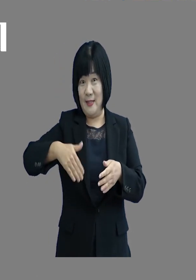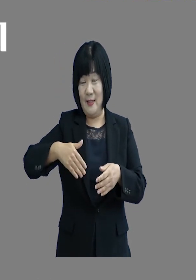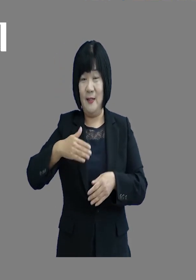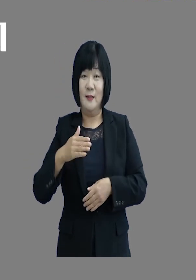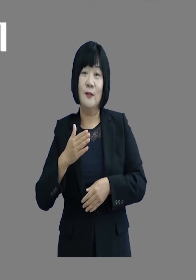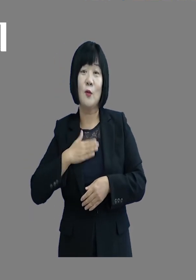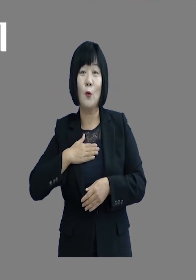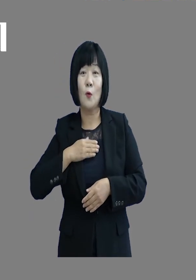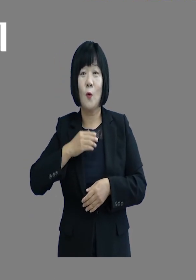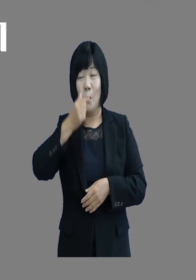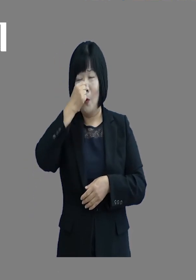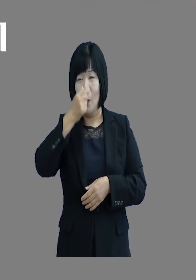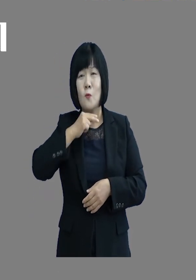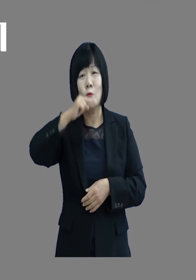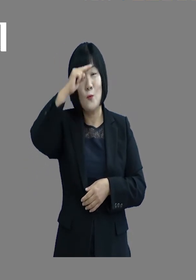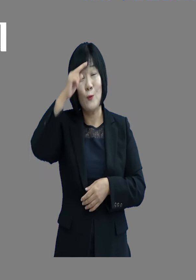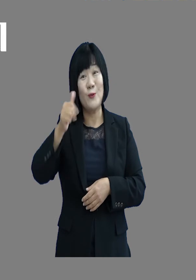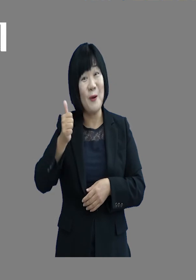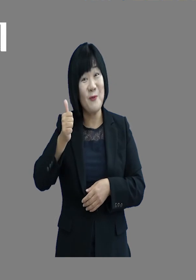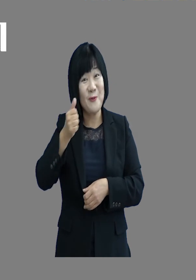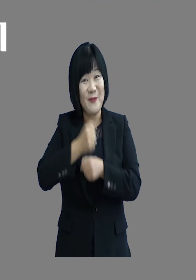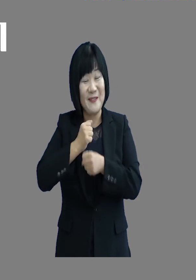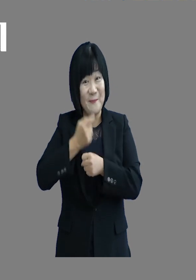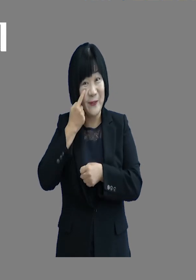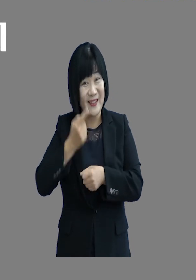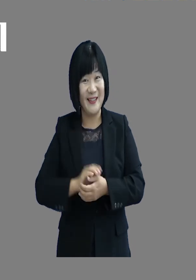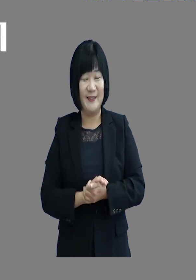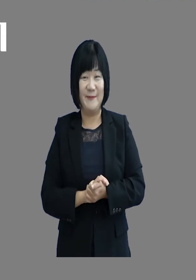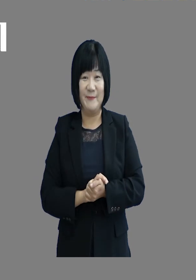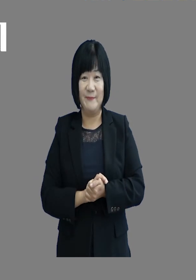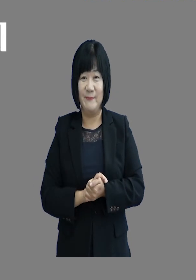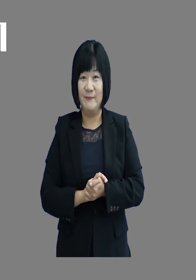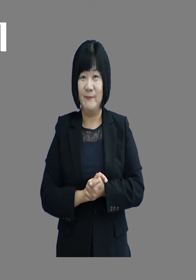저도 소주 남자라고 한번 지어볼까요?